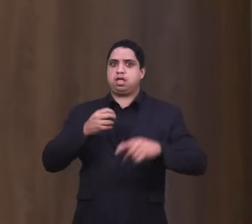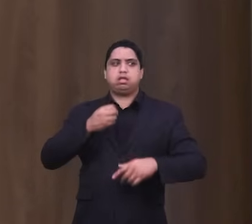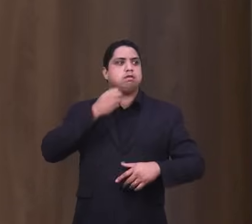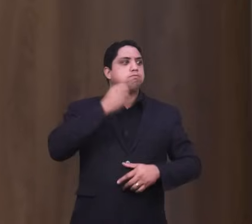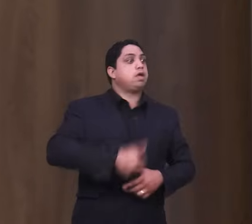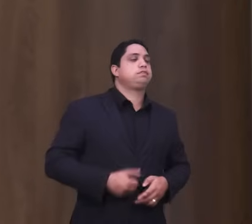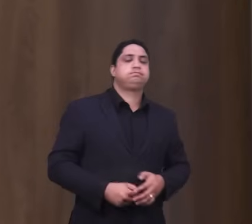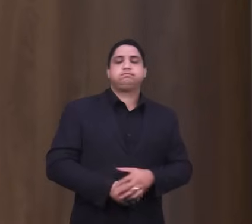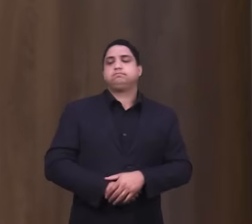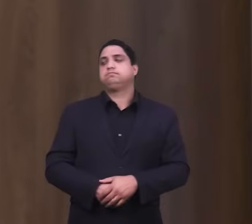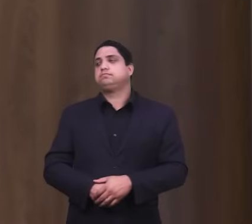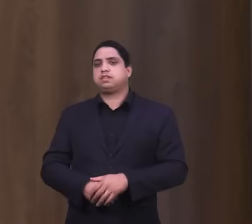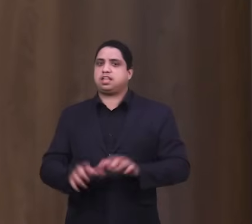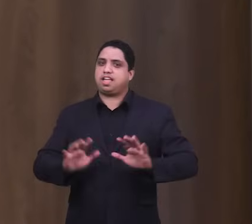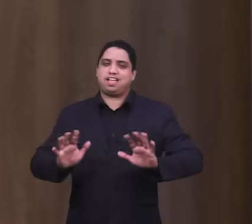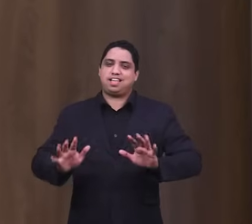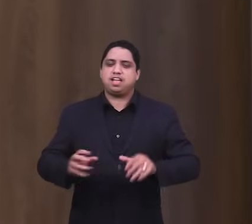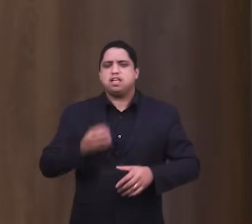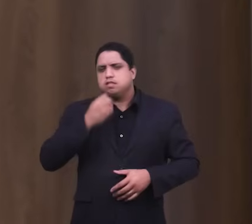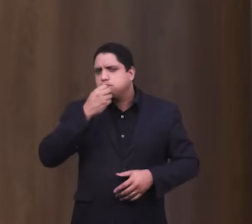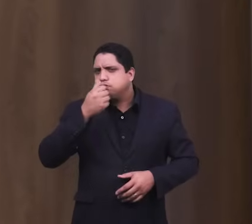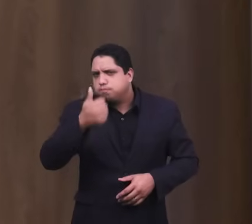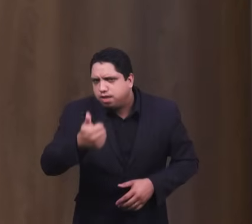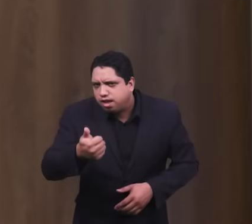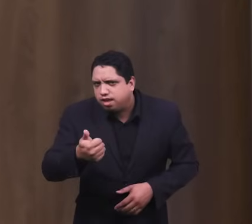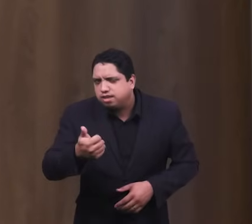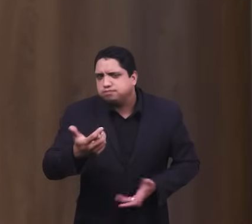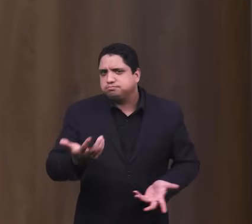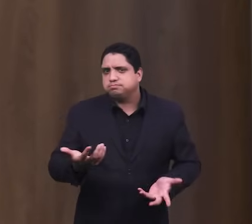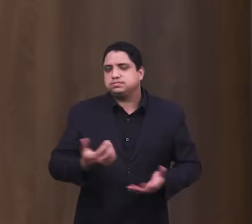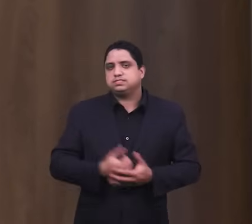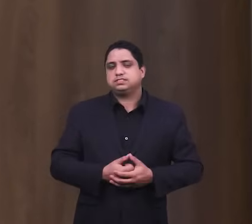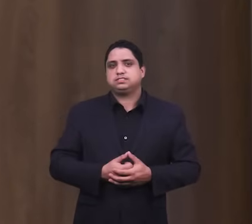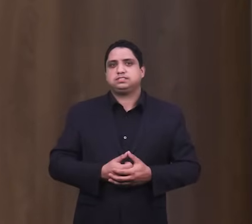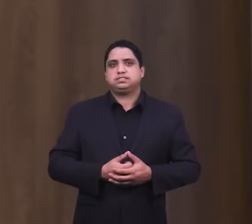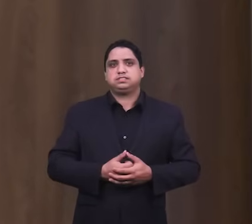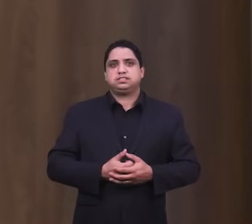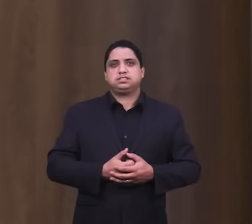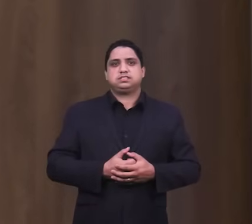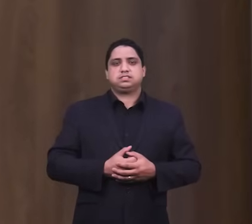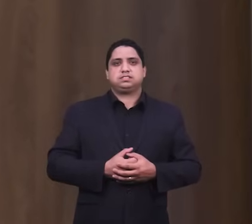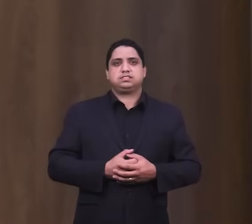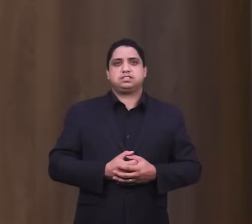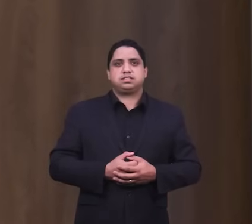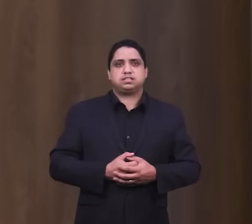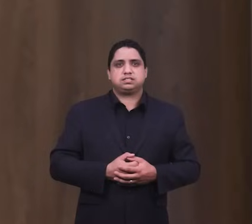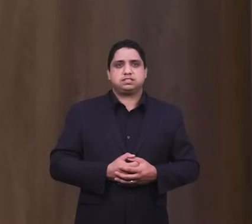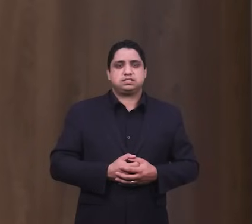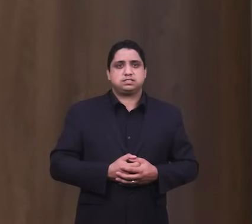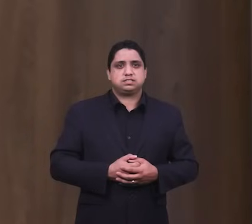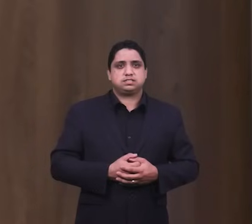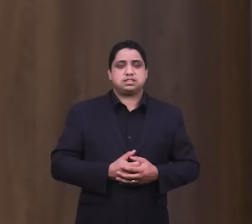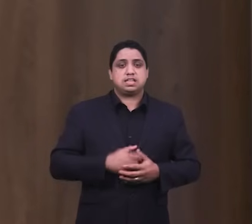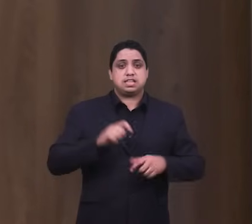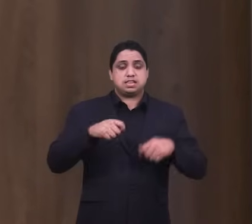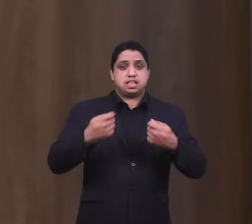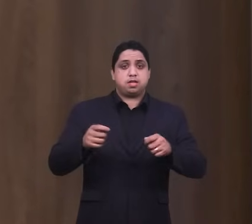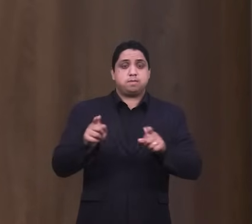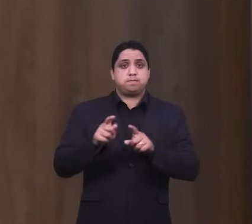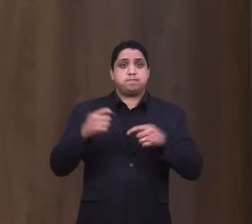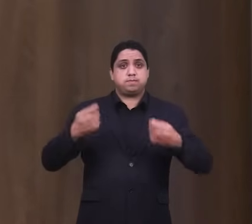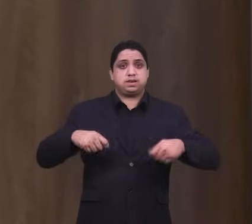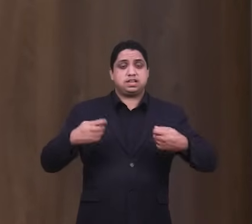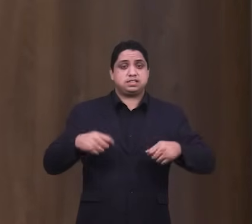bem? Ah, então para a gente fazer um sinal, a gente precisa também da nossa expressão